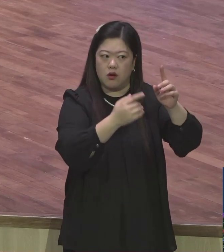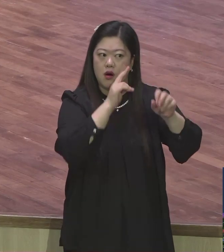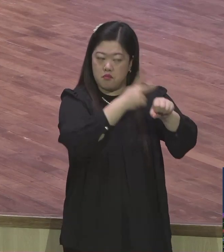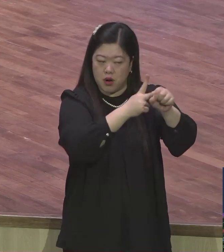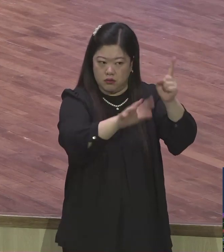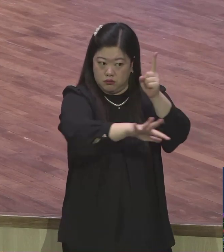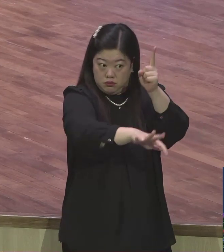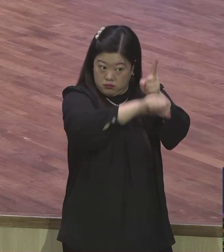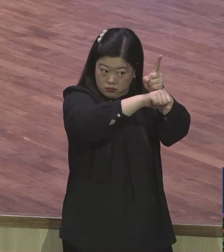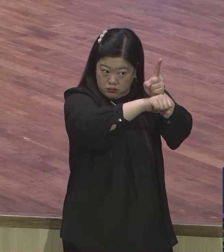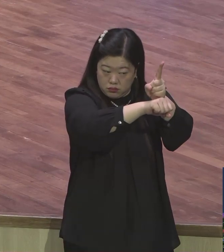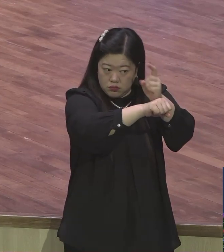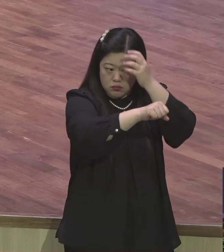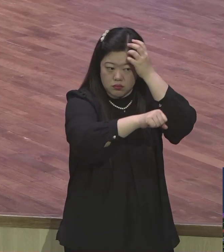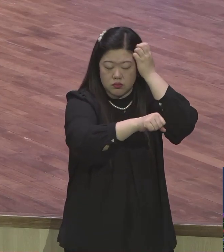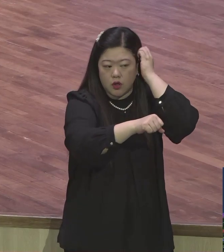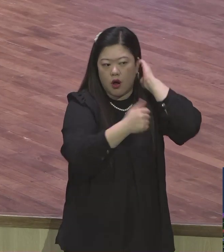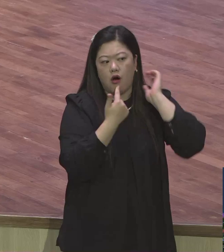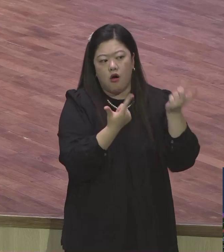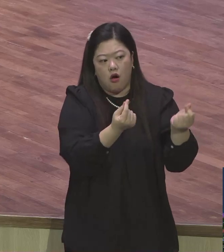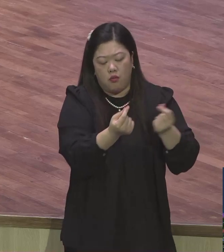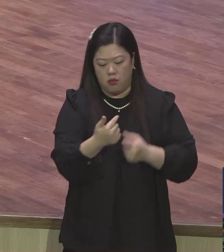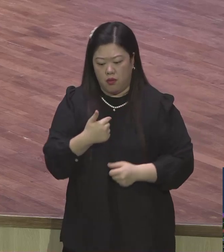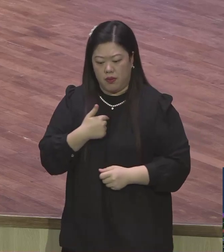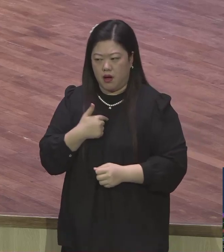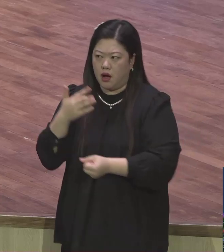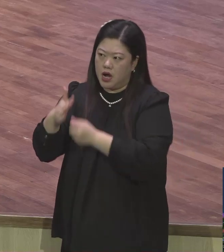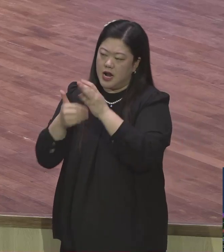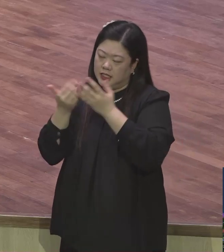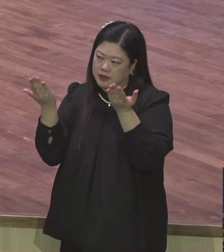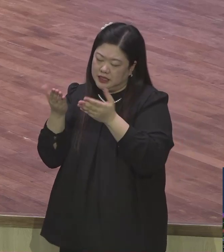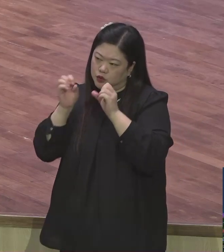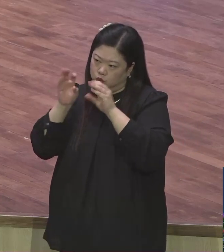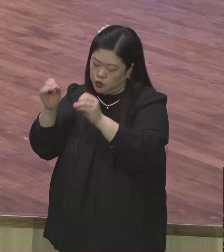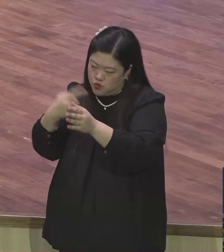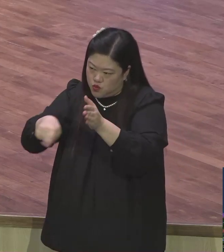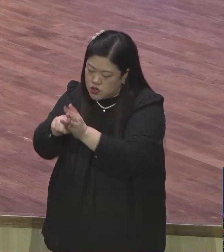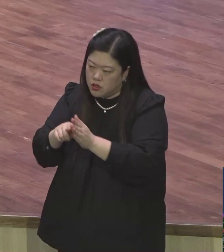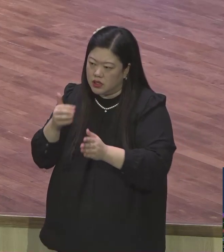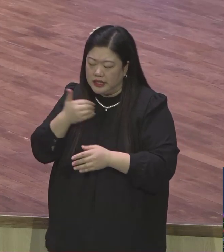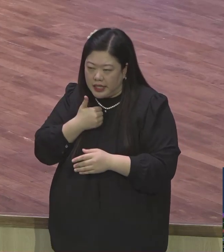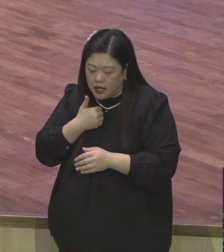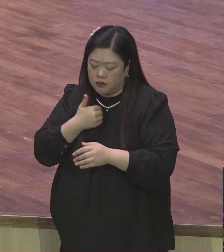가이오처럼, 나도 브리스 아굴라처럼, 나도 베베처럼 하나님 앞에 쓰임받게 하여 주옵소서.